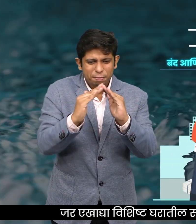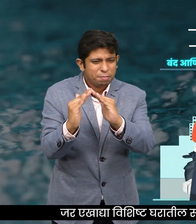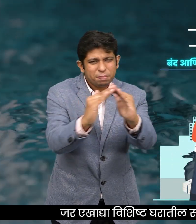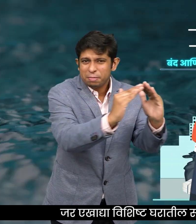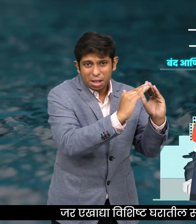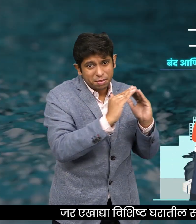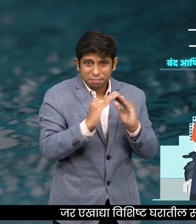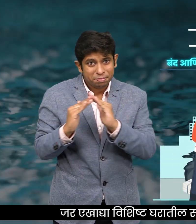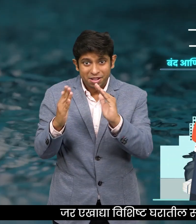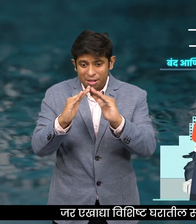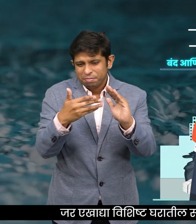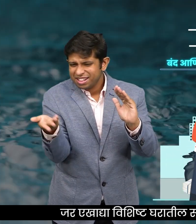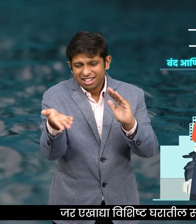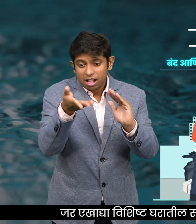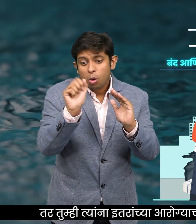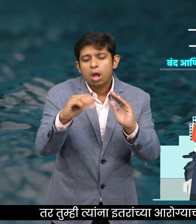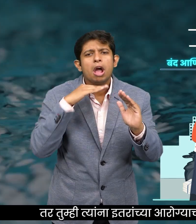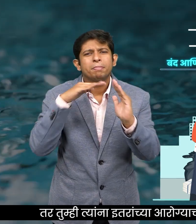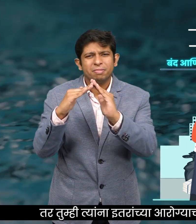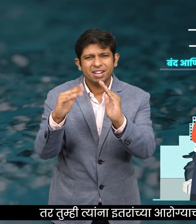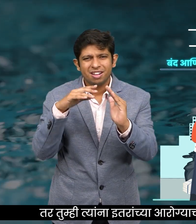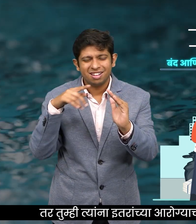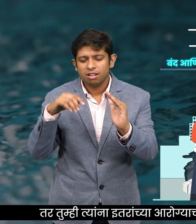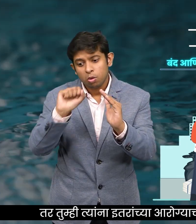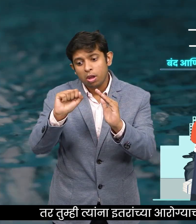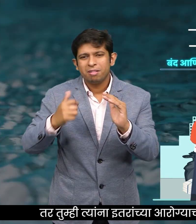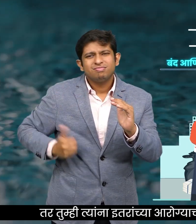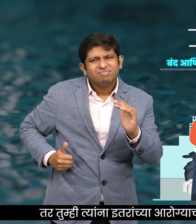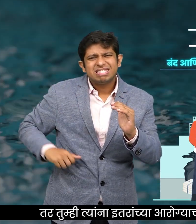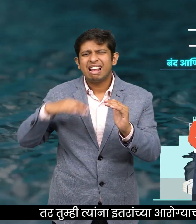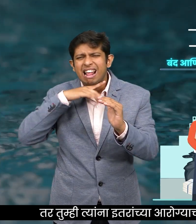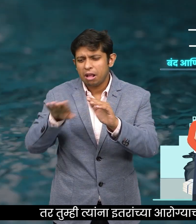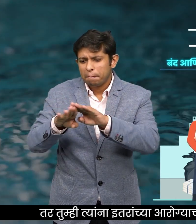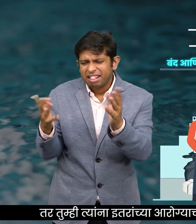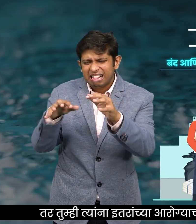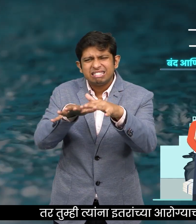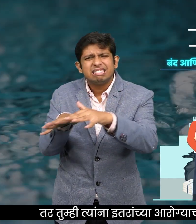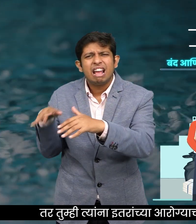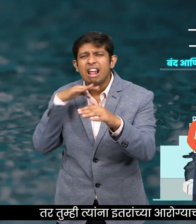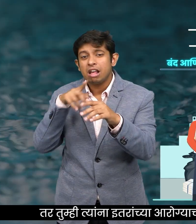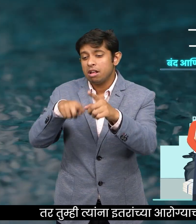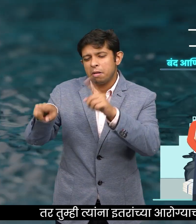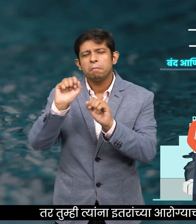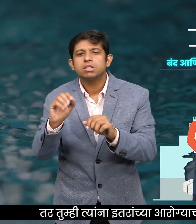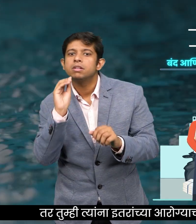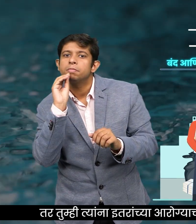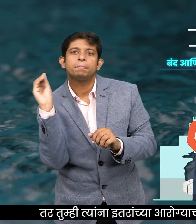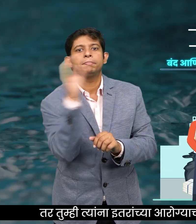सांडपाण्यामुळे परिसर घाण होत असेल तर तुम्ही त्यांना इतरांच्या आरोग्याची अधिक काळजी